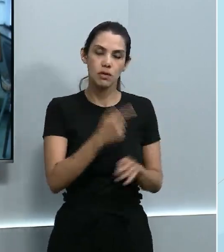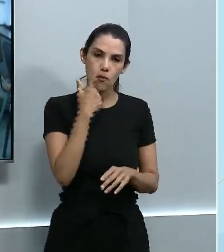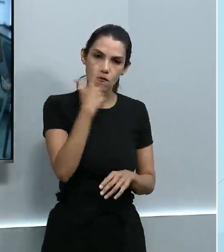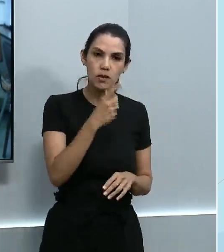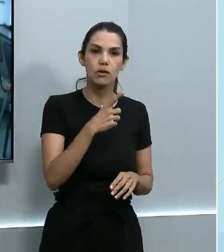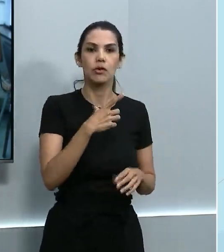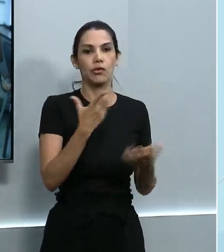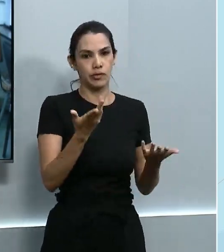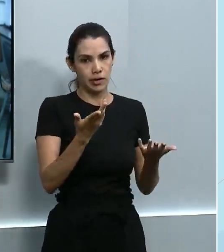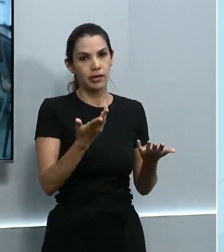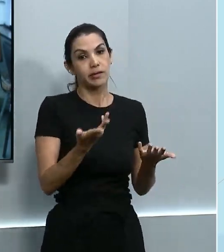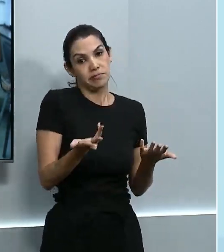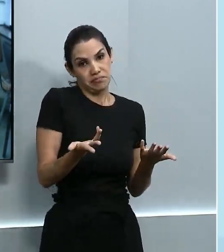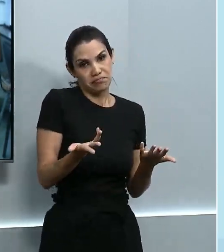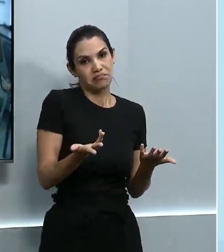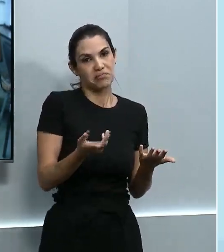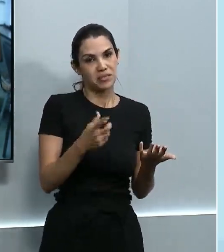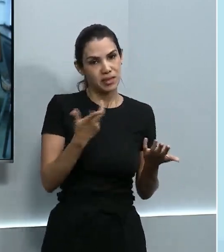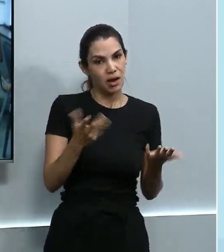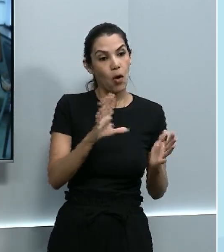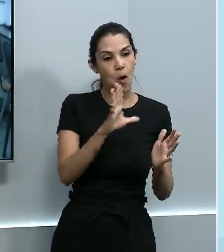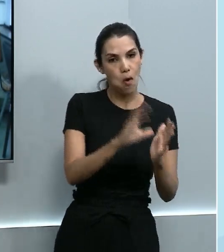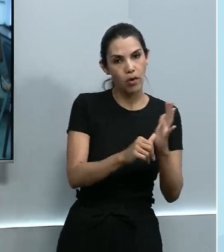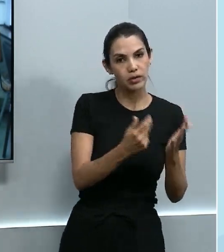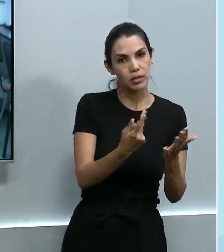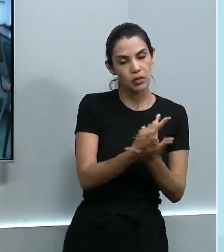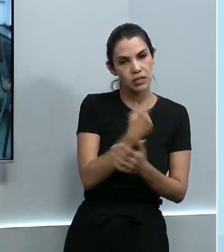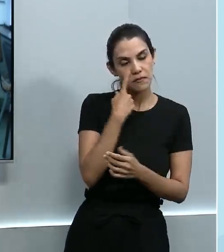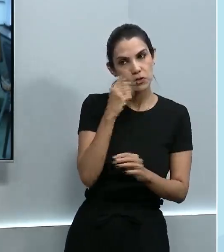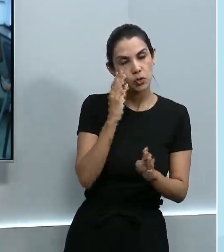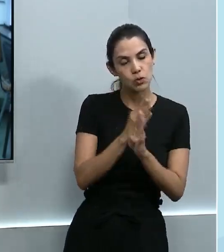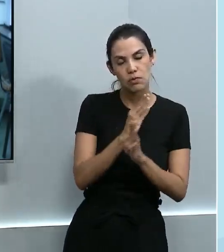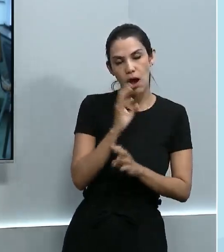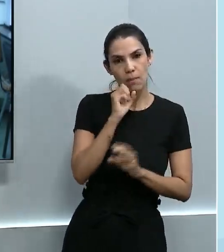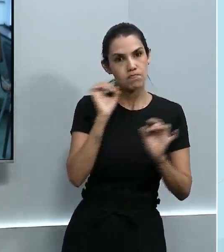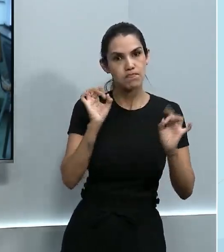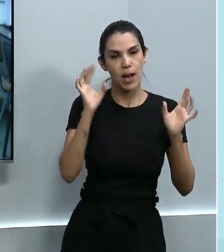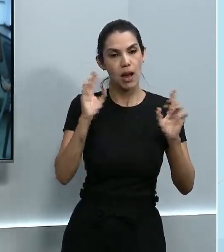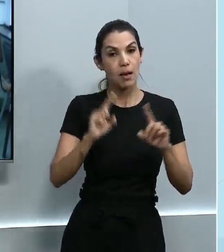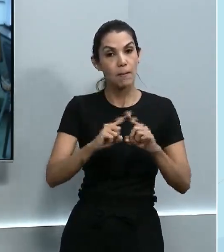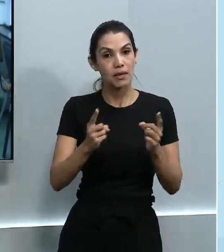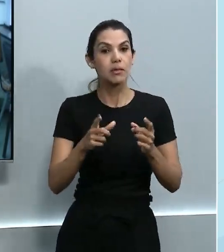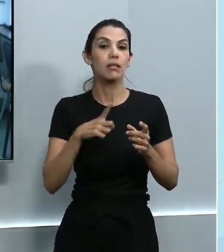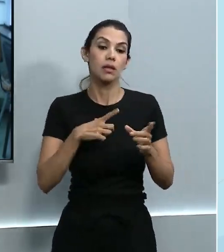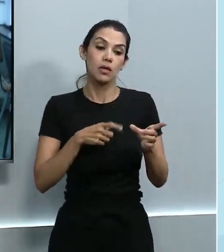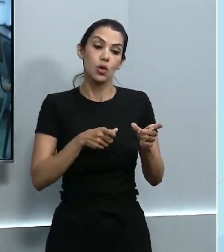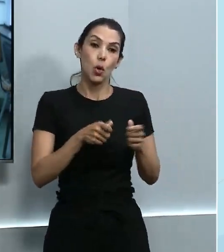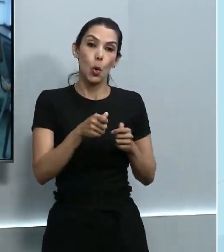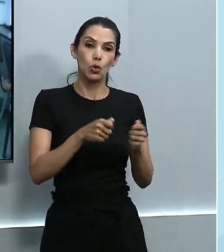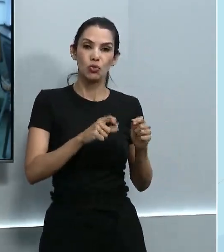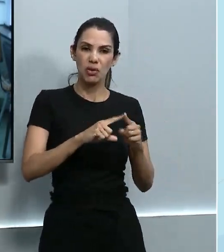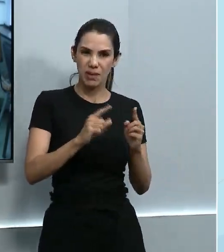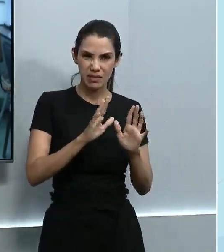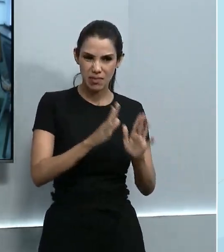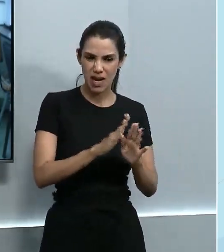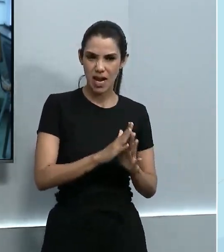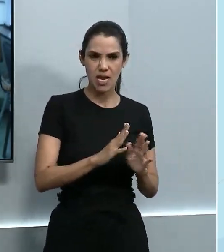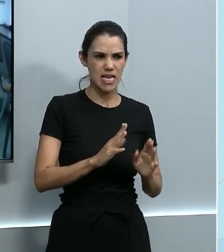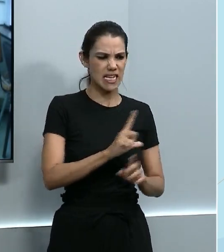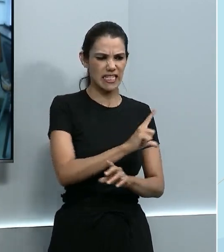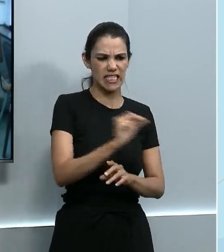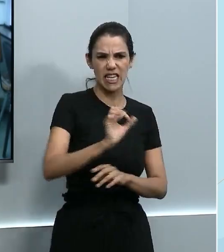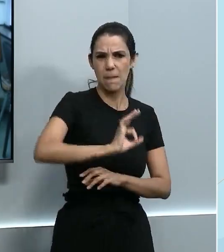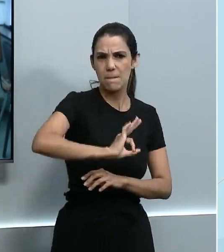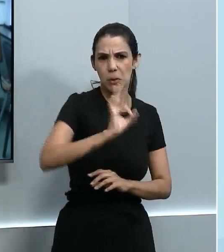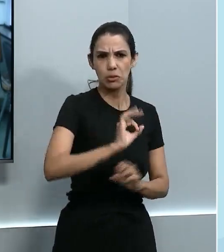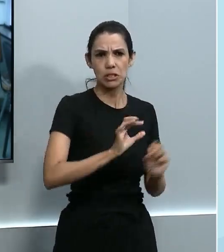né? Então as regras, os controles, eles existem, mas eles não são infalíveis, né? Então quando a pessoa tem